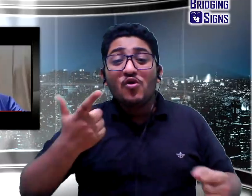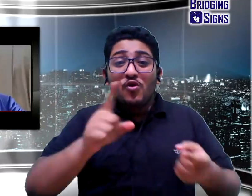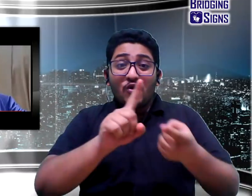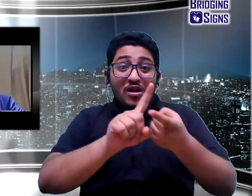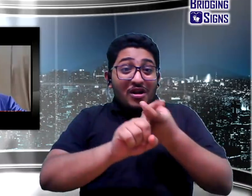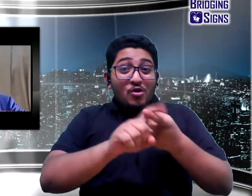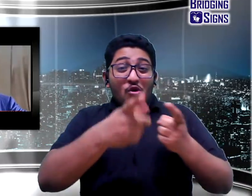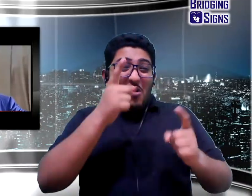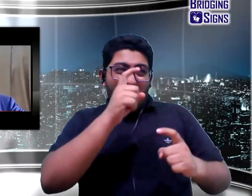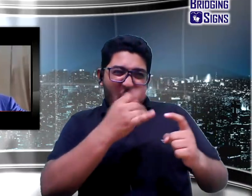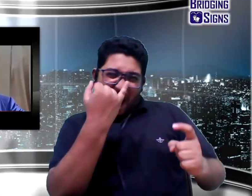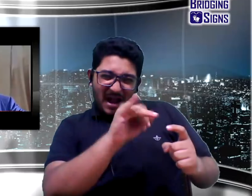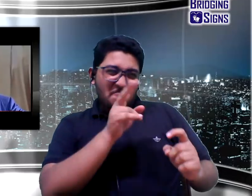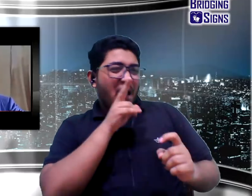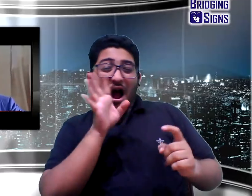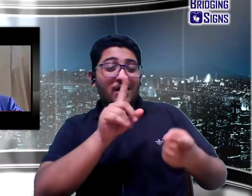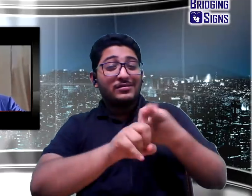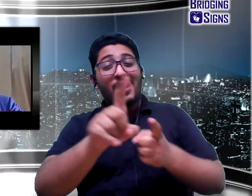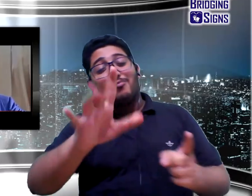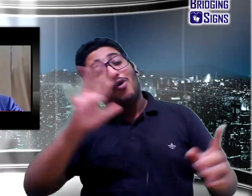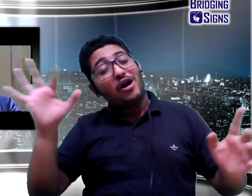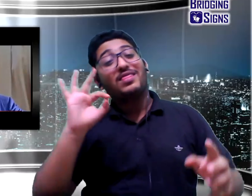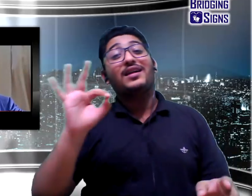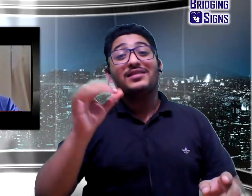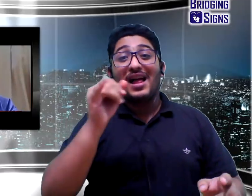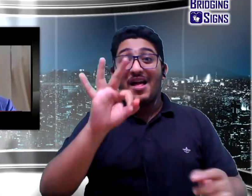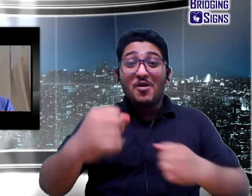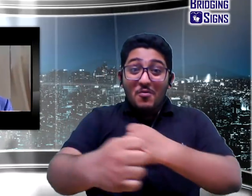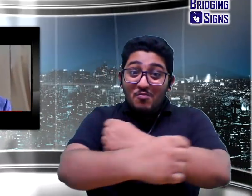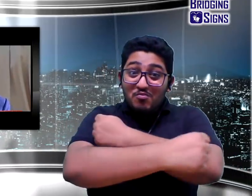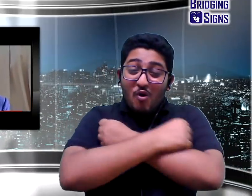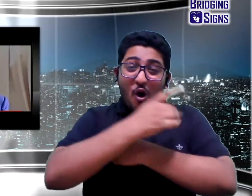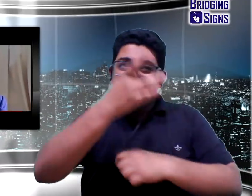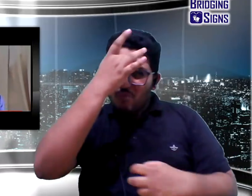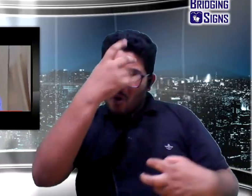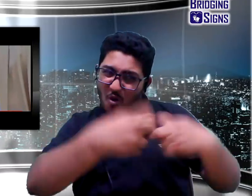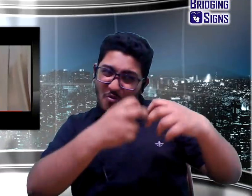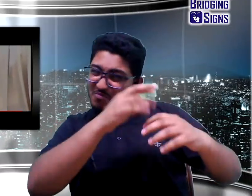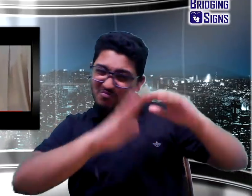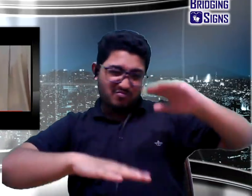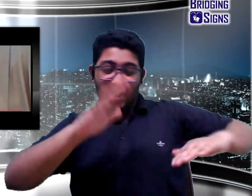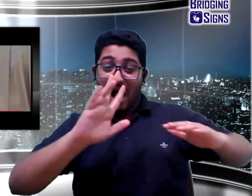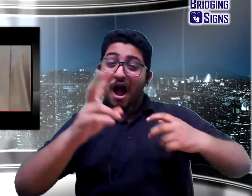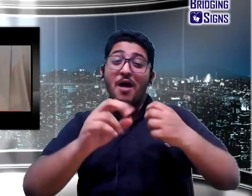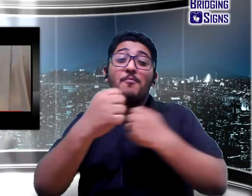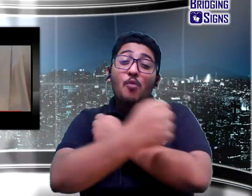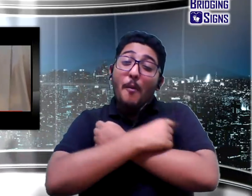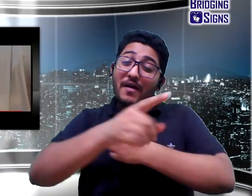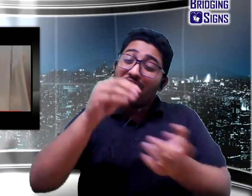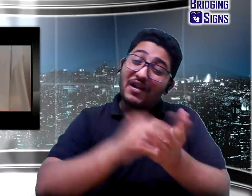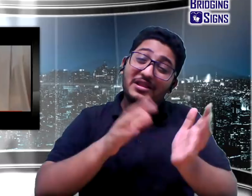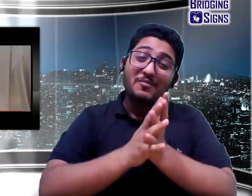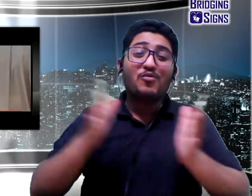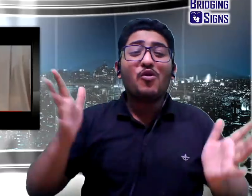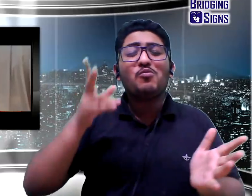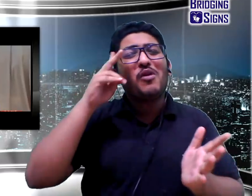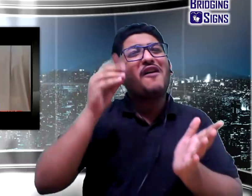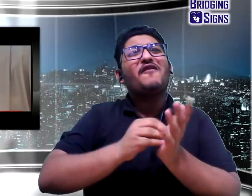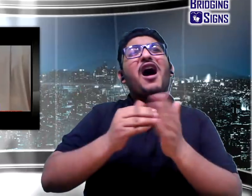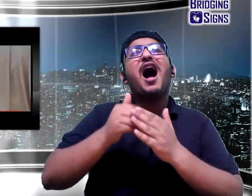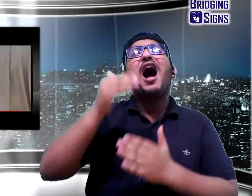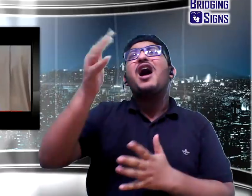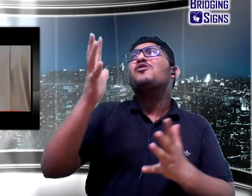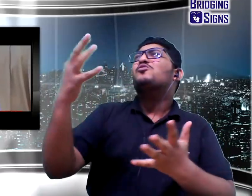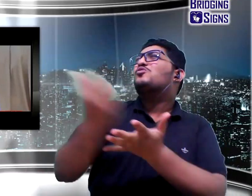ना देखे ऐबां नूं उह यार मुबारक हुंदा है। जिस प्यार च भोरा गर्ज नहीं वह प्यार मुबारक हुंदा है। की लैणा है उच्चे महलां